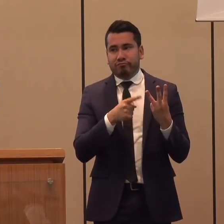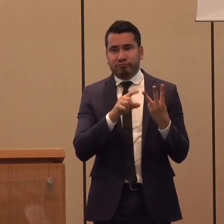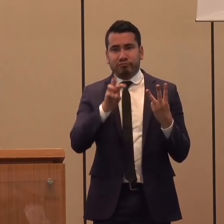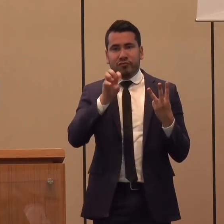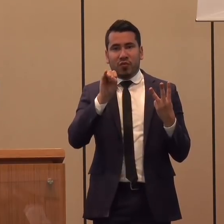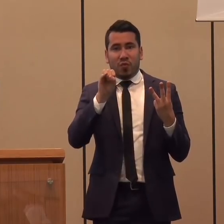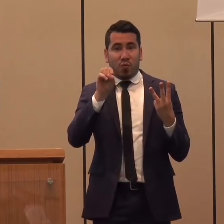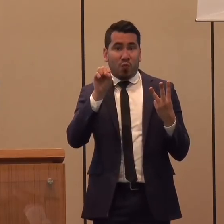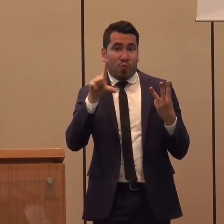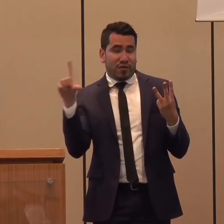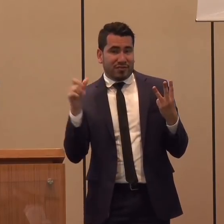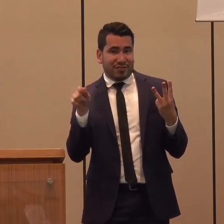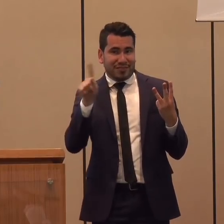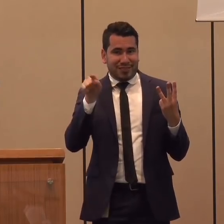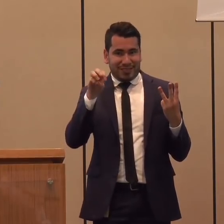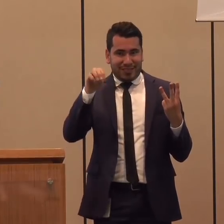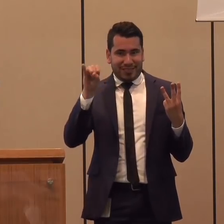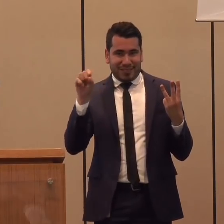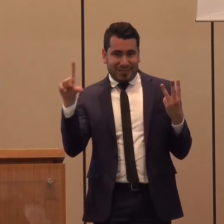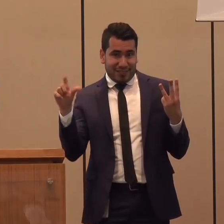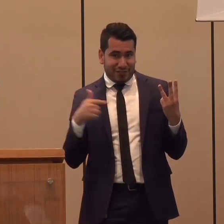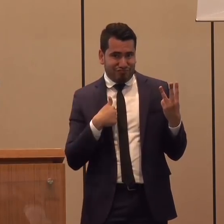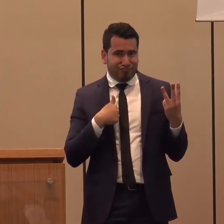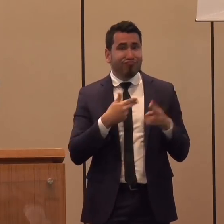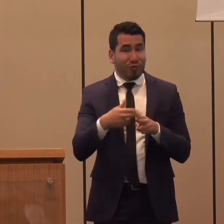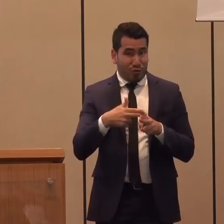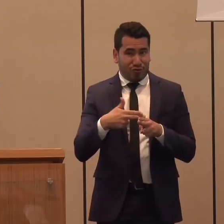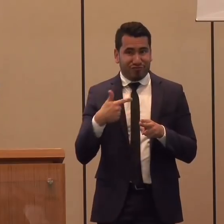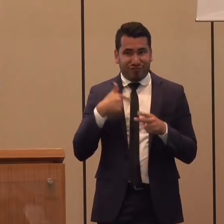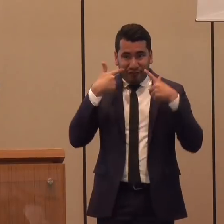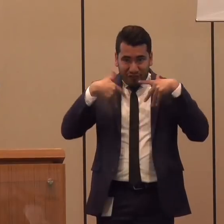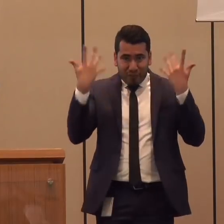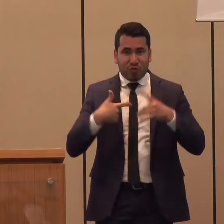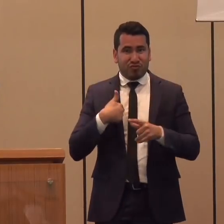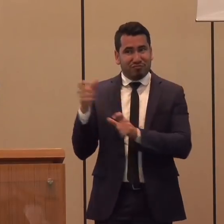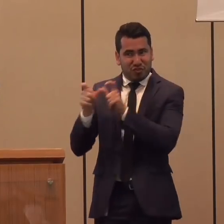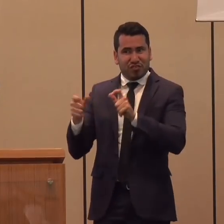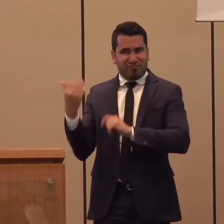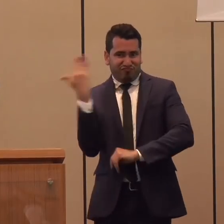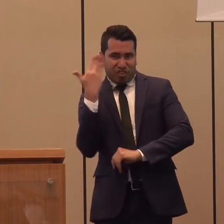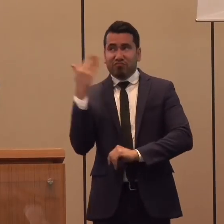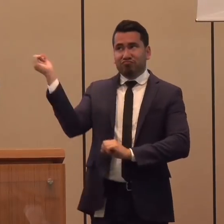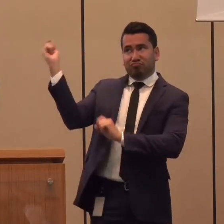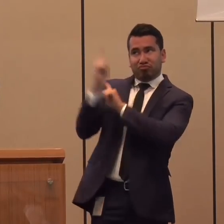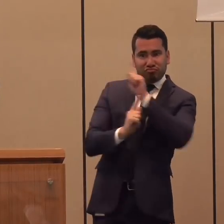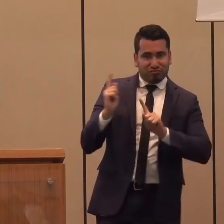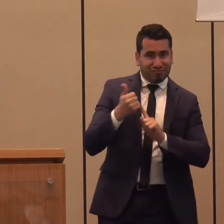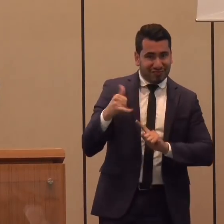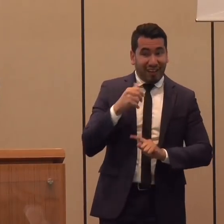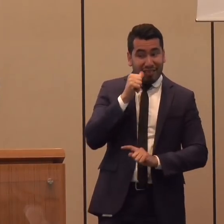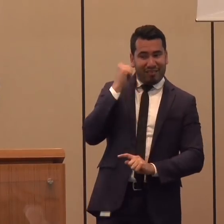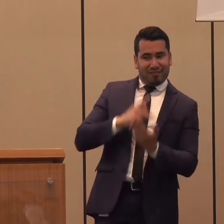will smith que vamos a tener próximamente en uno de los proyectos que se aprobaron justamente ayer con la